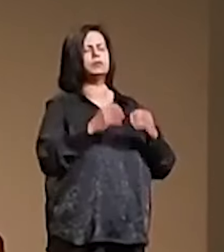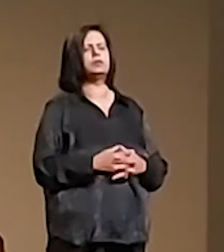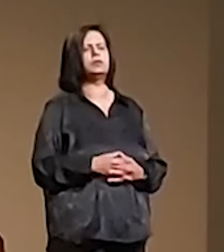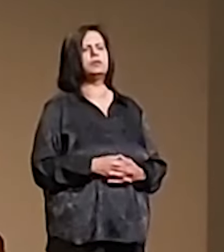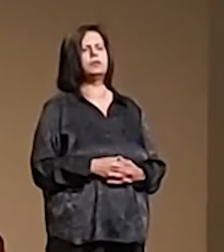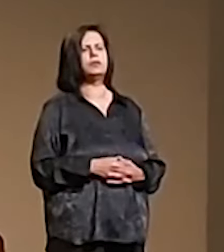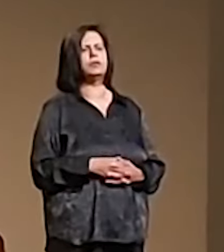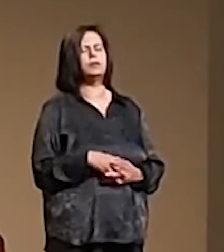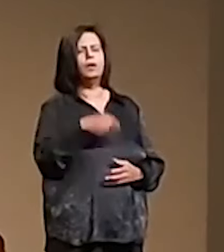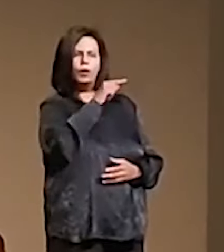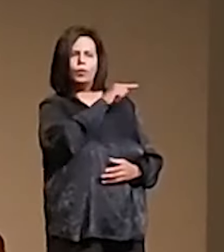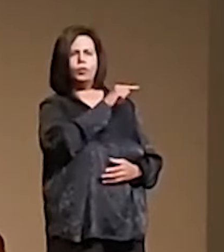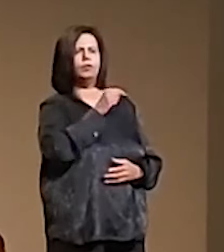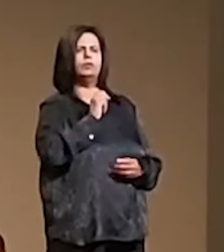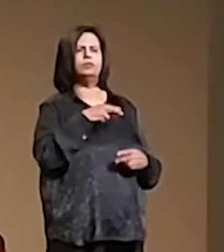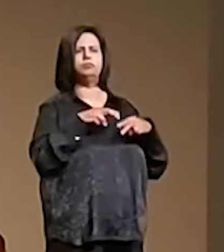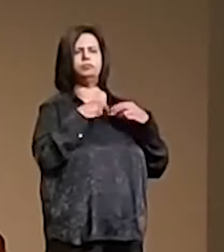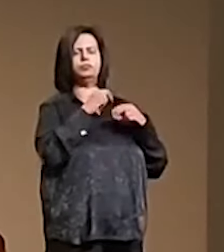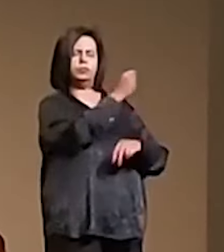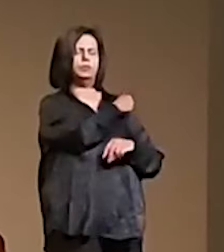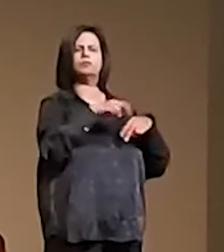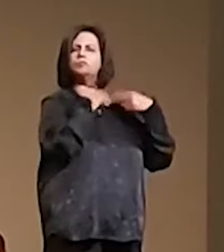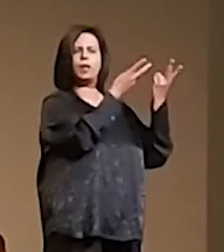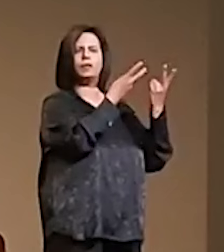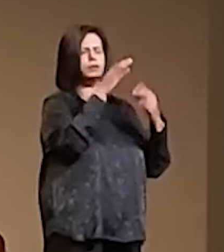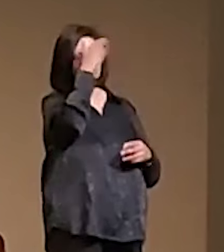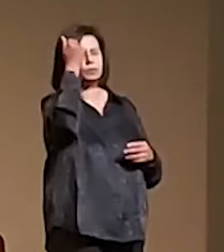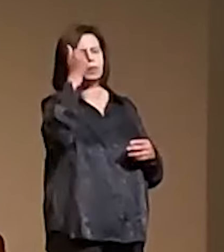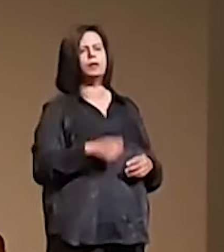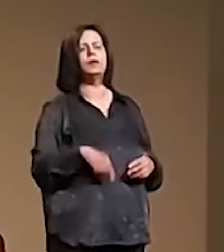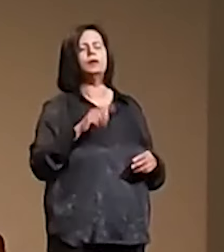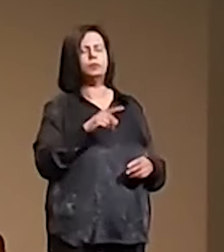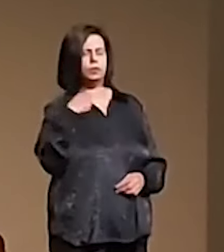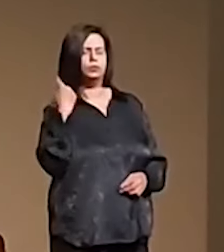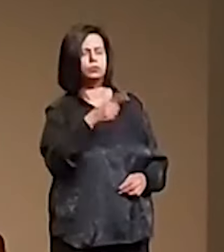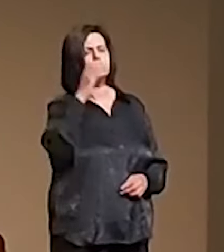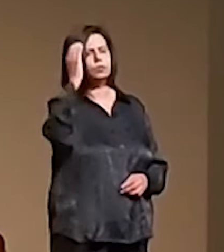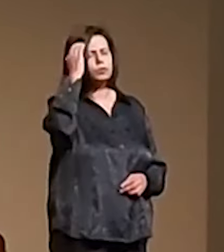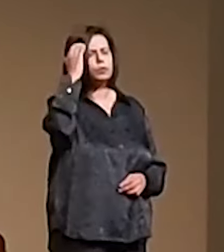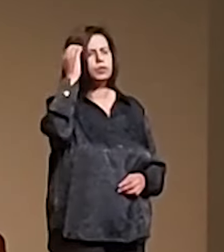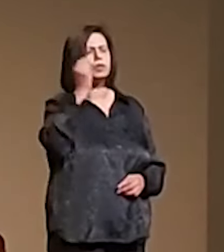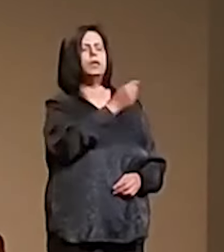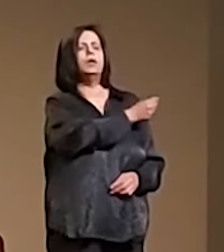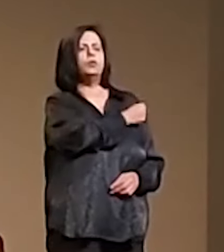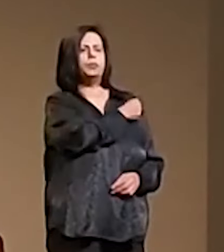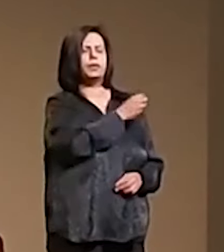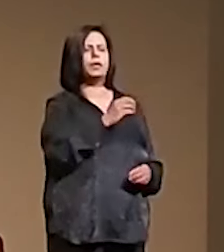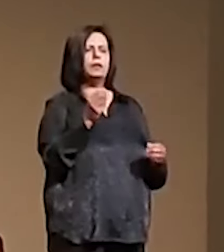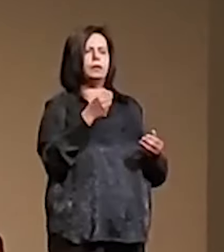Je parle de l'hôpital, je ne pas connaître. Mais nous, ce qui déjà l'hôpital peut faire avec